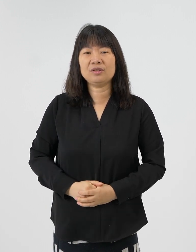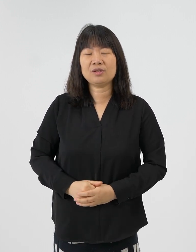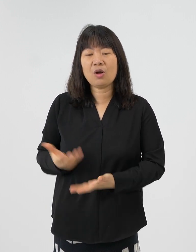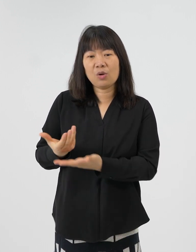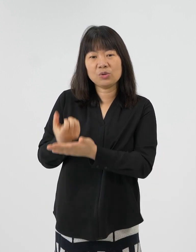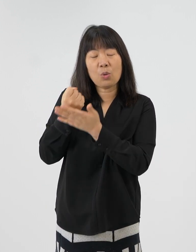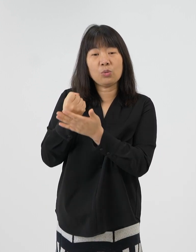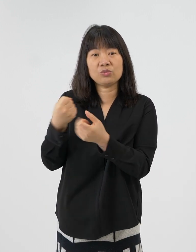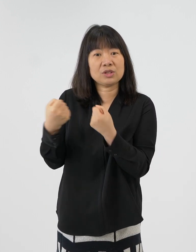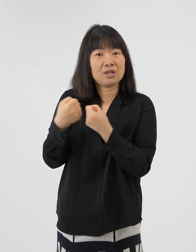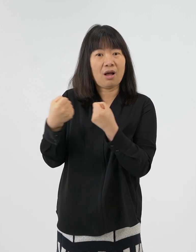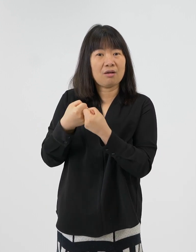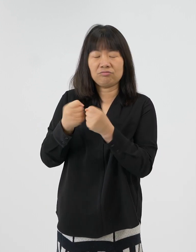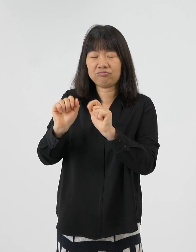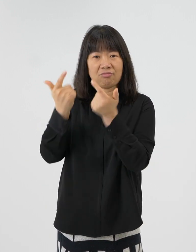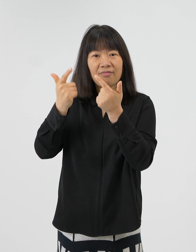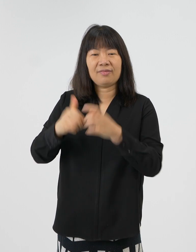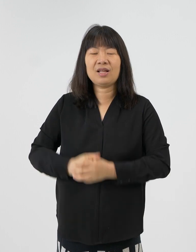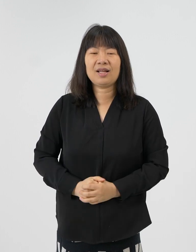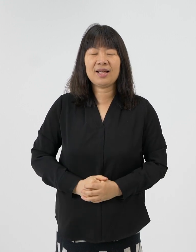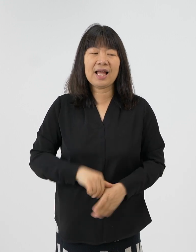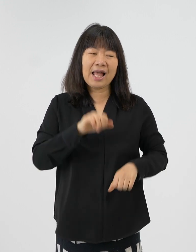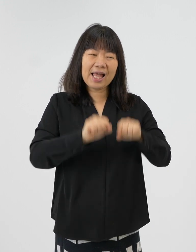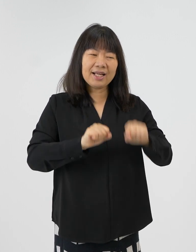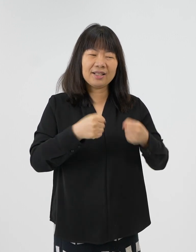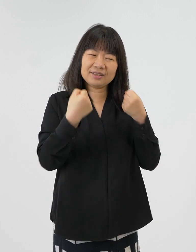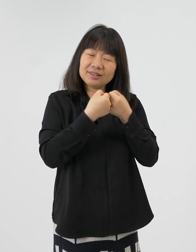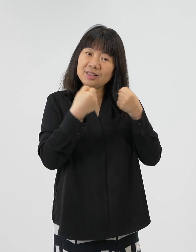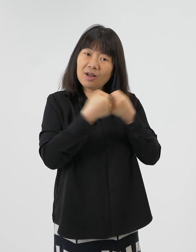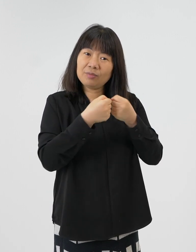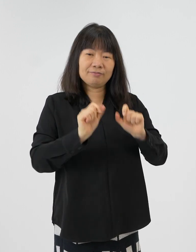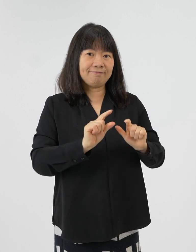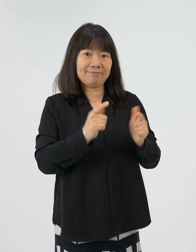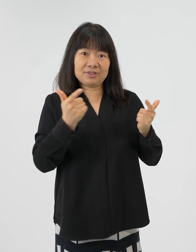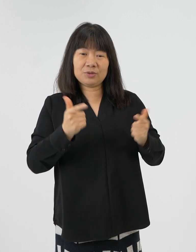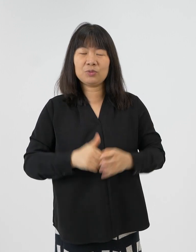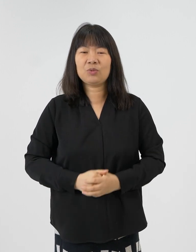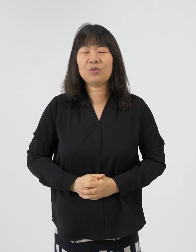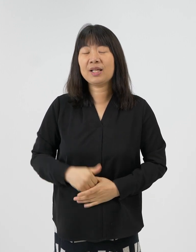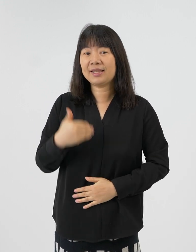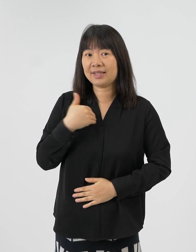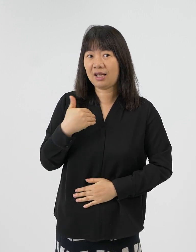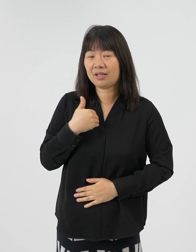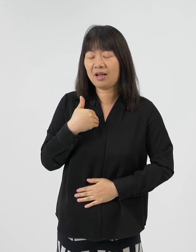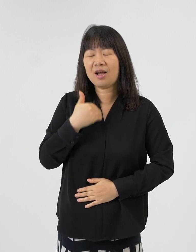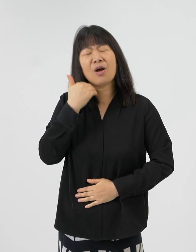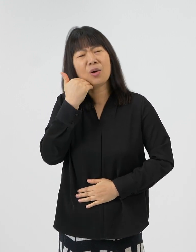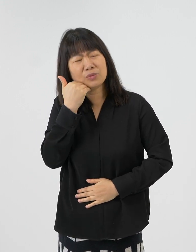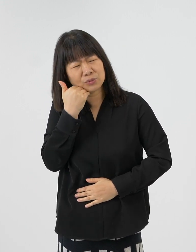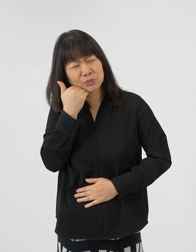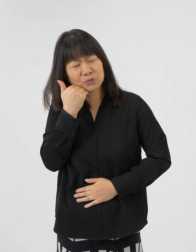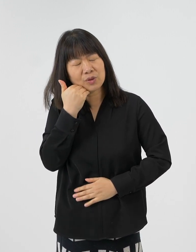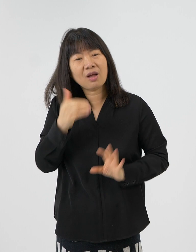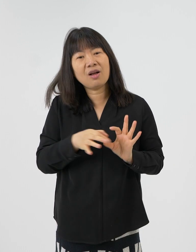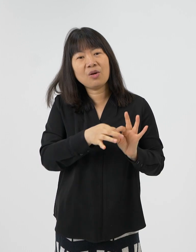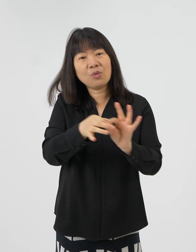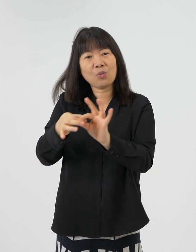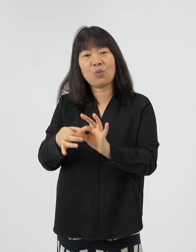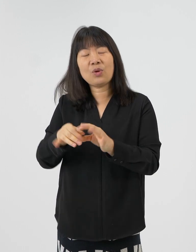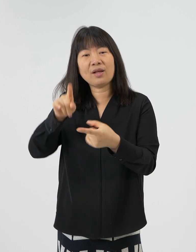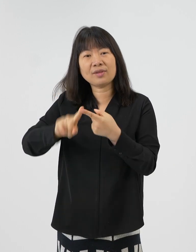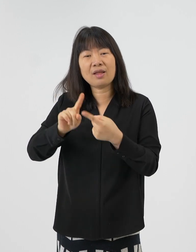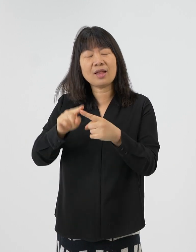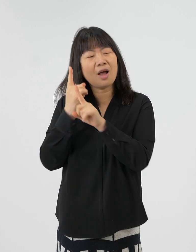소유의 싸움이 아니라 행하는 싸움도 아니고 내가 누구의 소속인가를